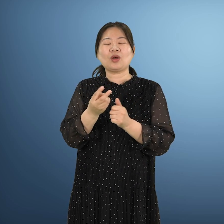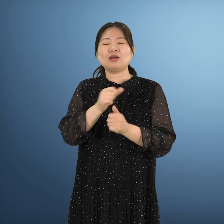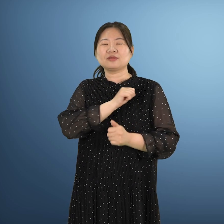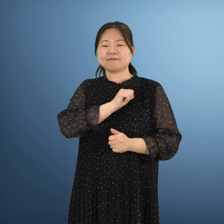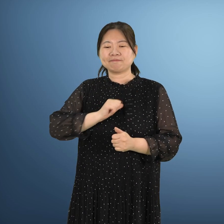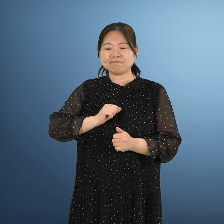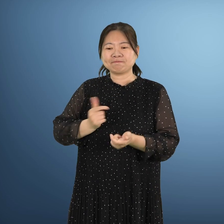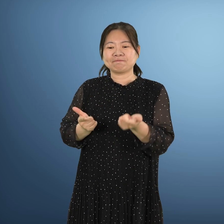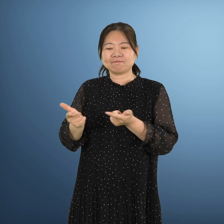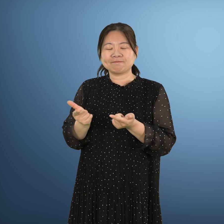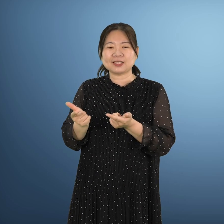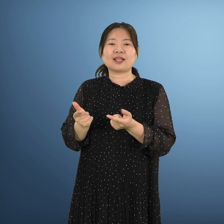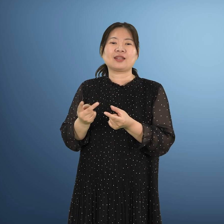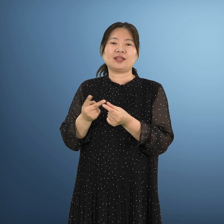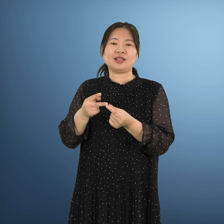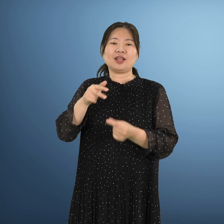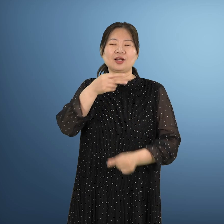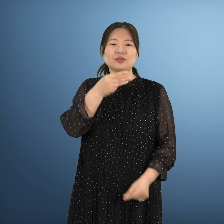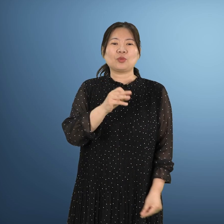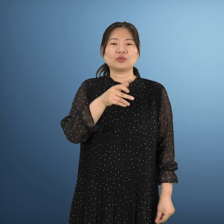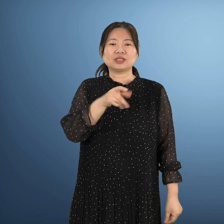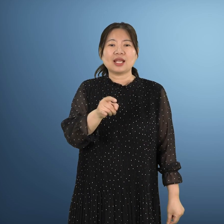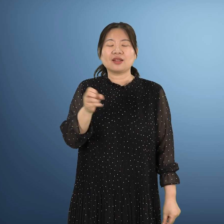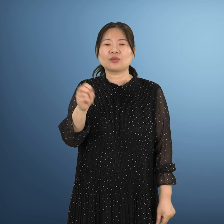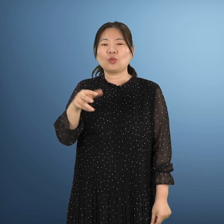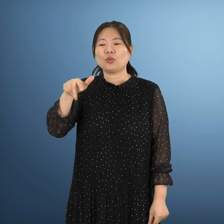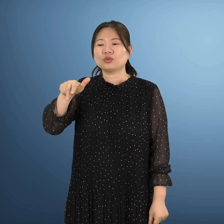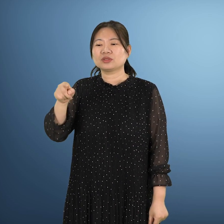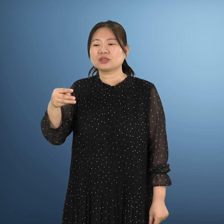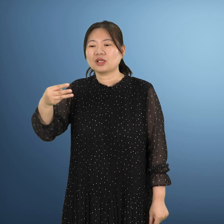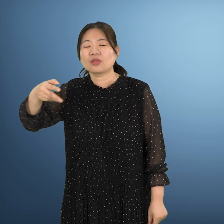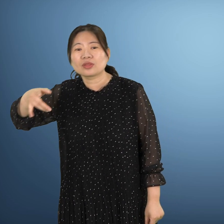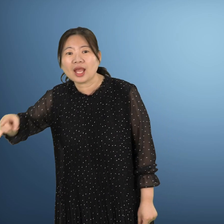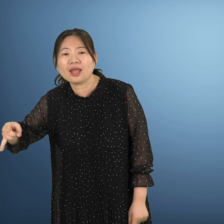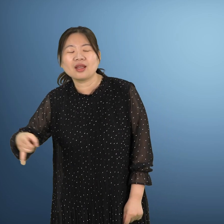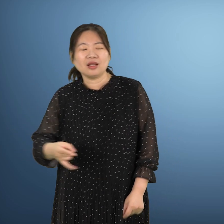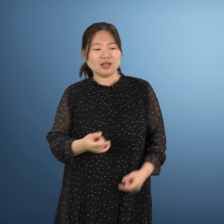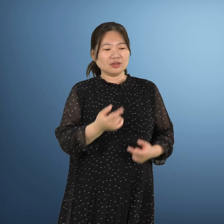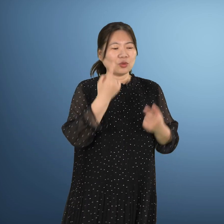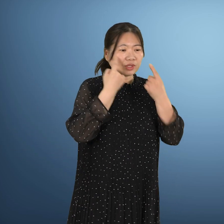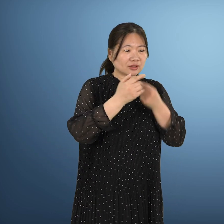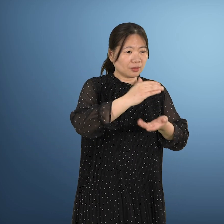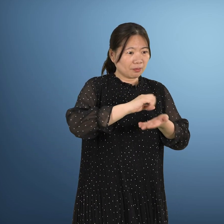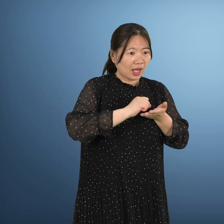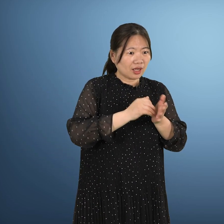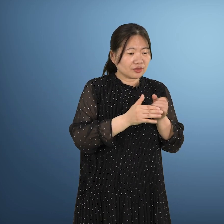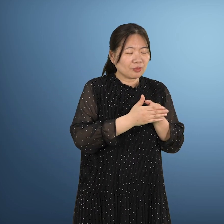그러니까 네가 그렇게 상처를 입었다고 해서 똑같이 그렇게 상처를 주지